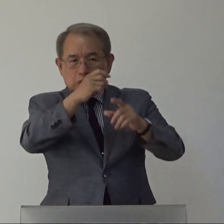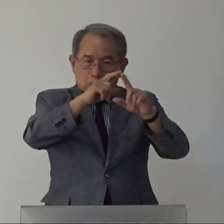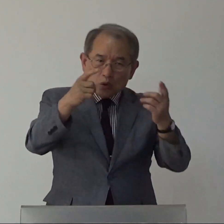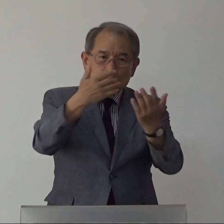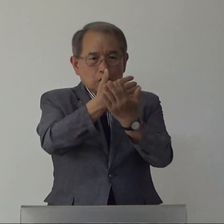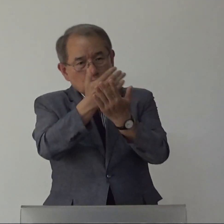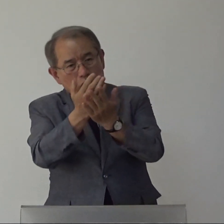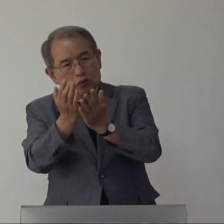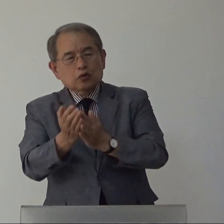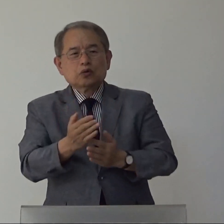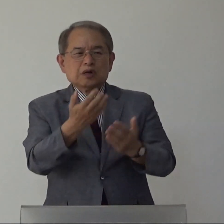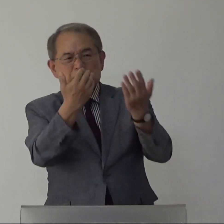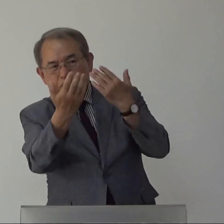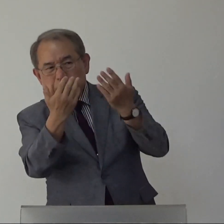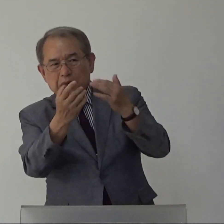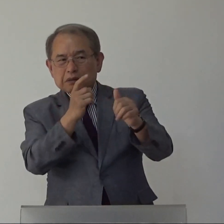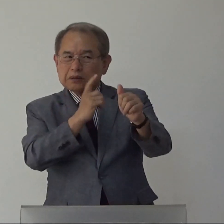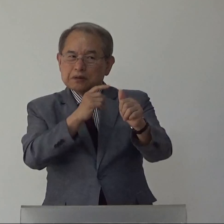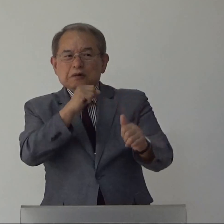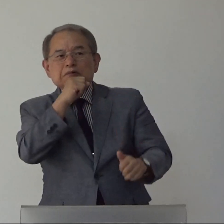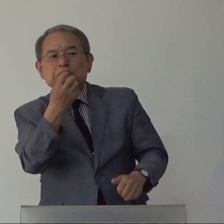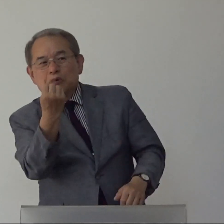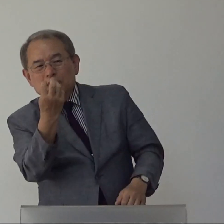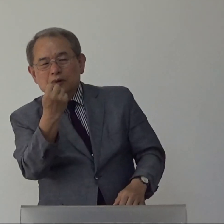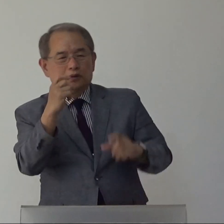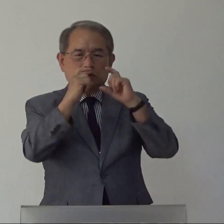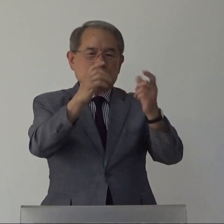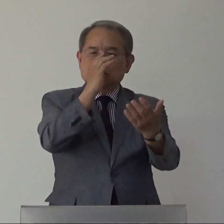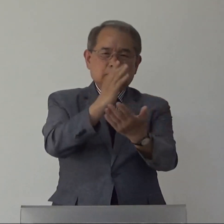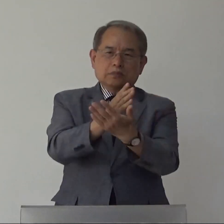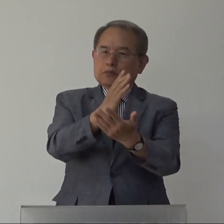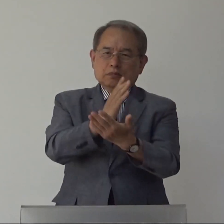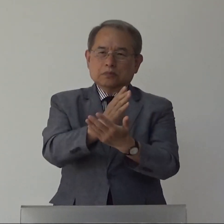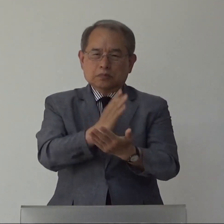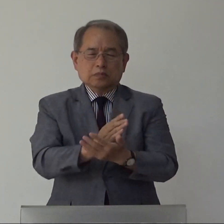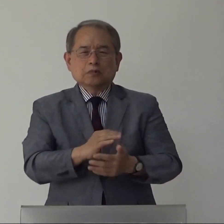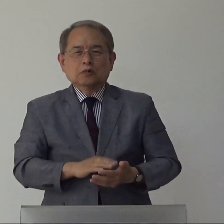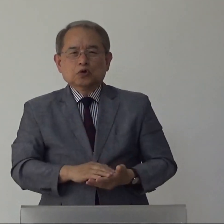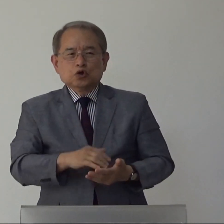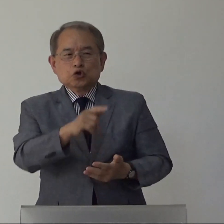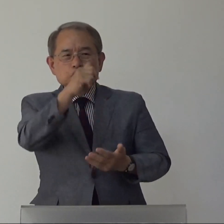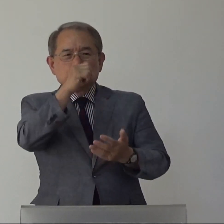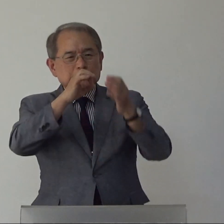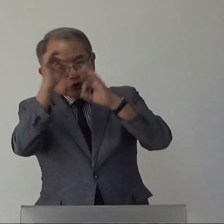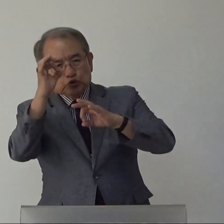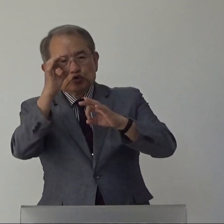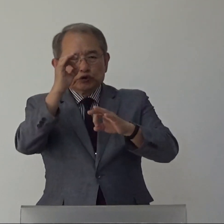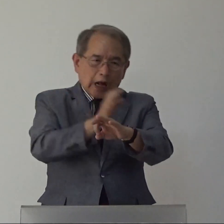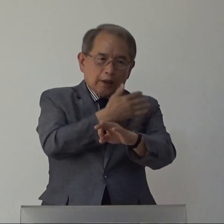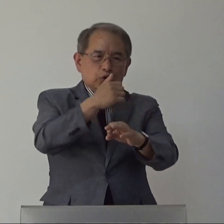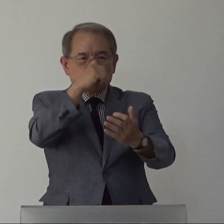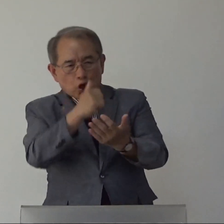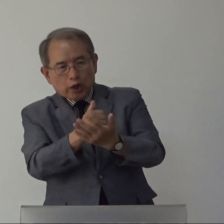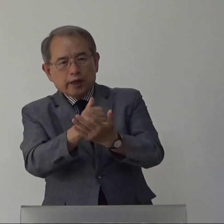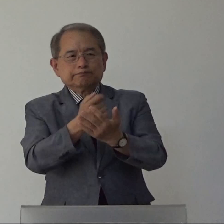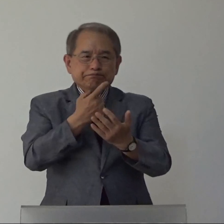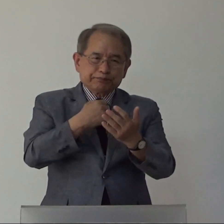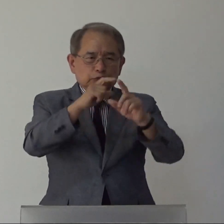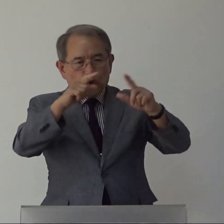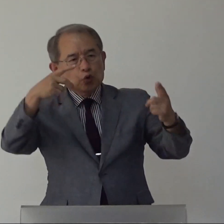말씀처럼 다른 사람들에 대해서, 다른 사람의 재능과 성품에 대해서 함부로 평가하거나 비판하지 마십시오.